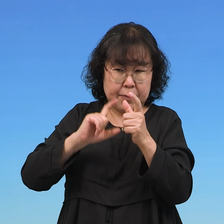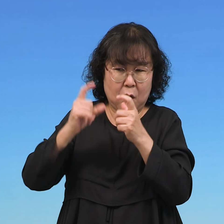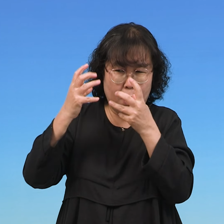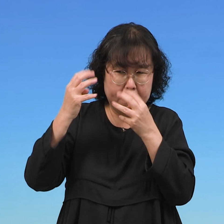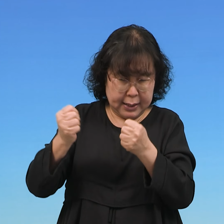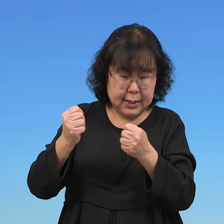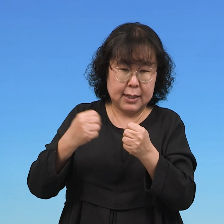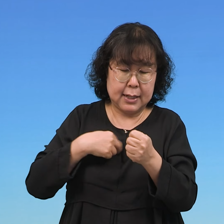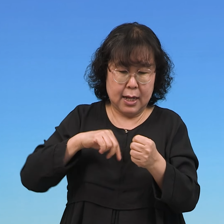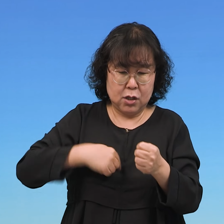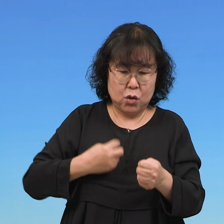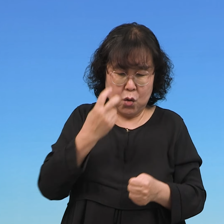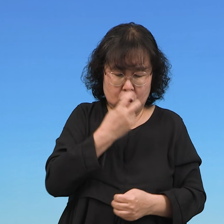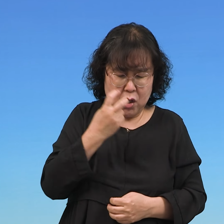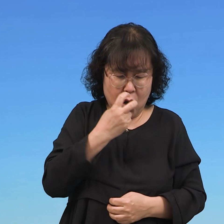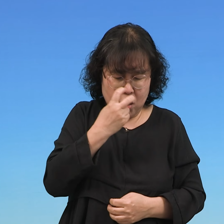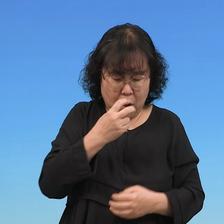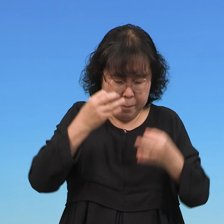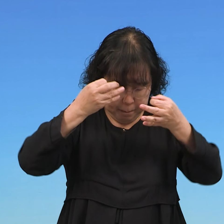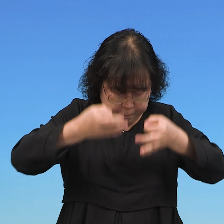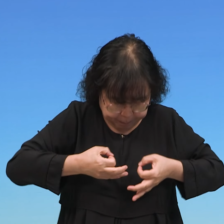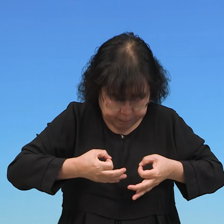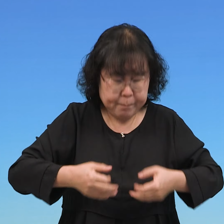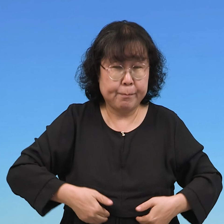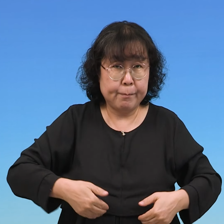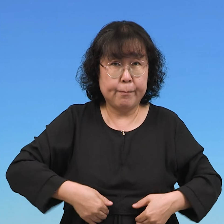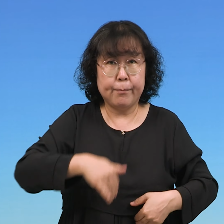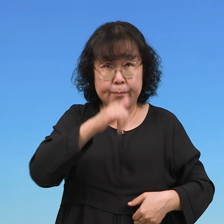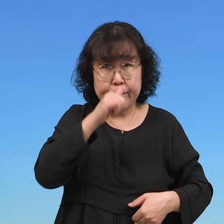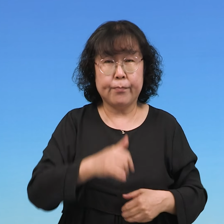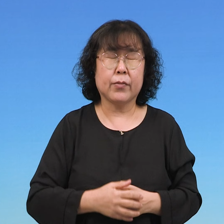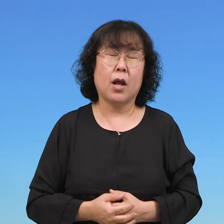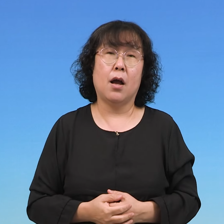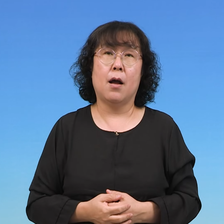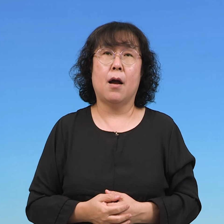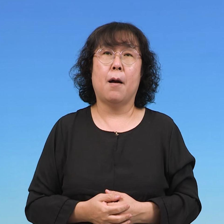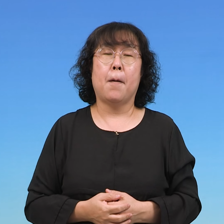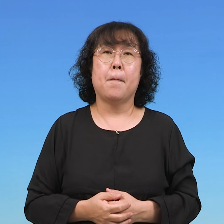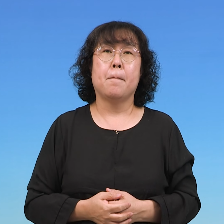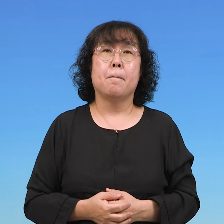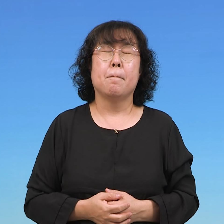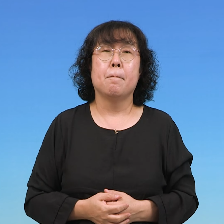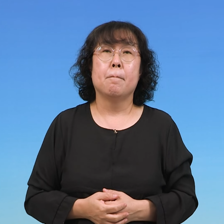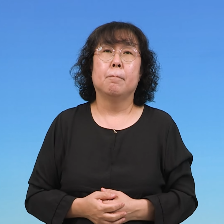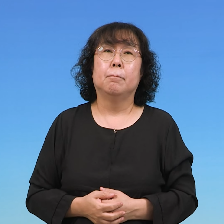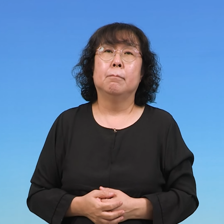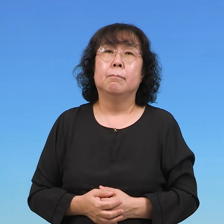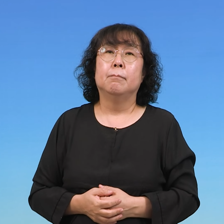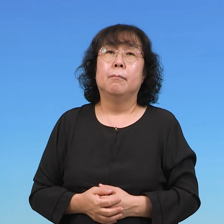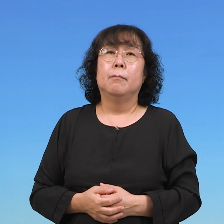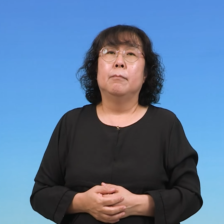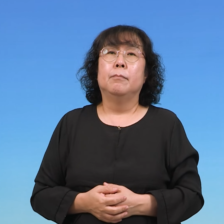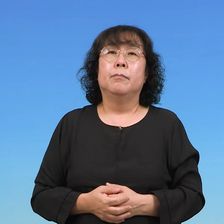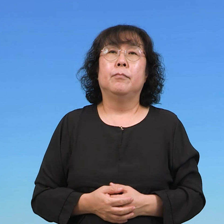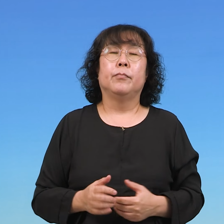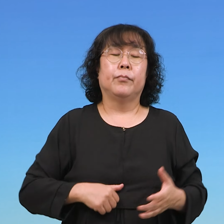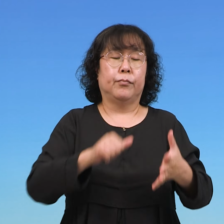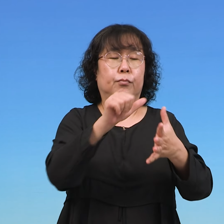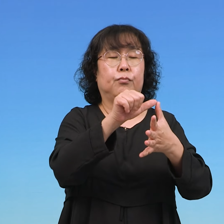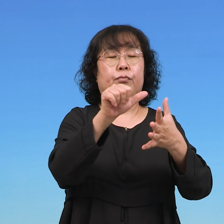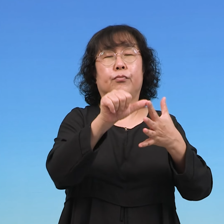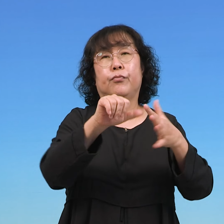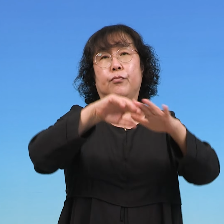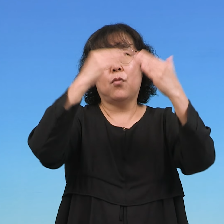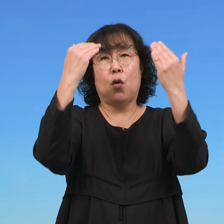이런 것들을 오늘 한번 점검했으면 좋겠고요. 그래서 이제 이 큰아들, 둘째 아들 할 것 없이 둘